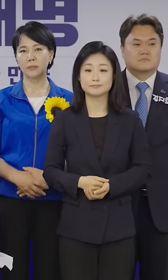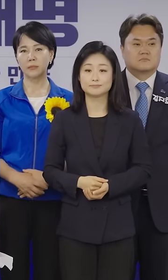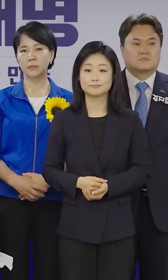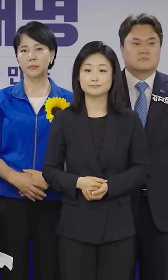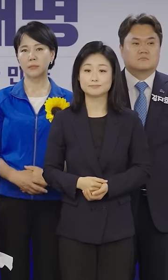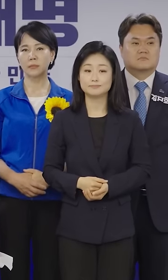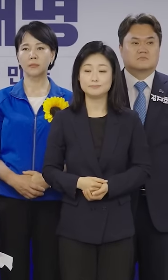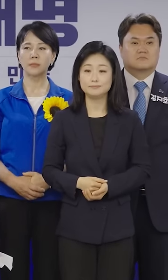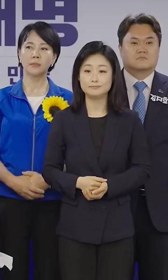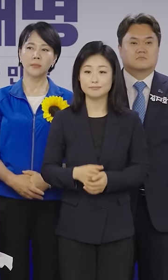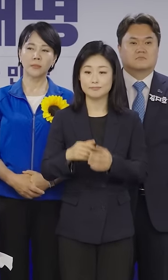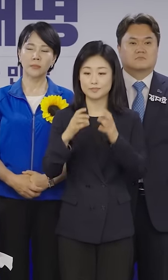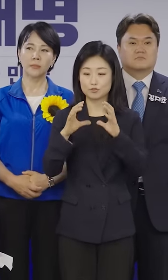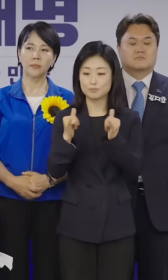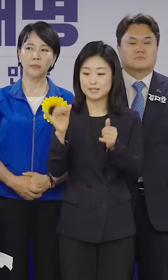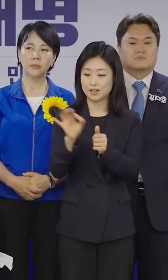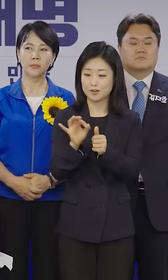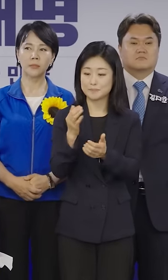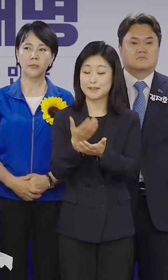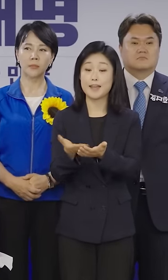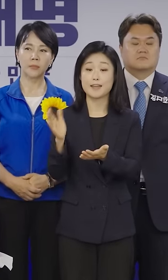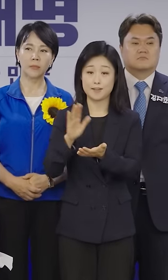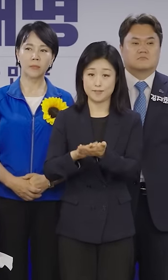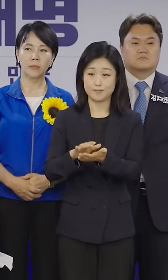말씀하셨던 연금개혁 문제죠.